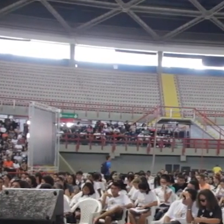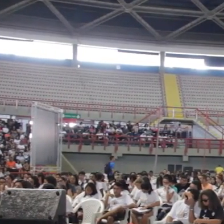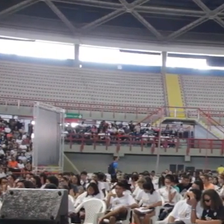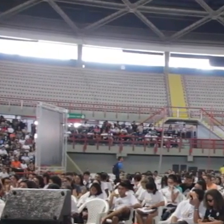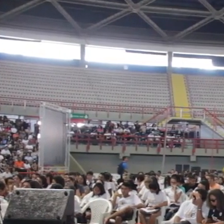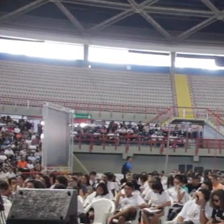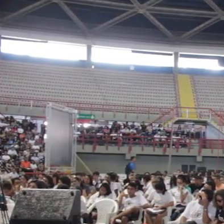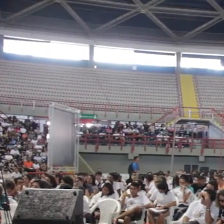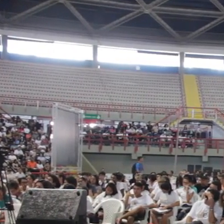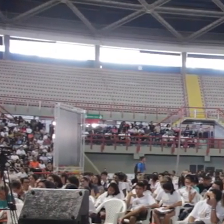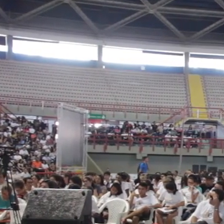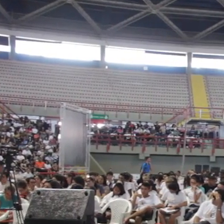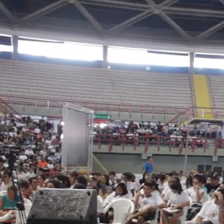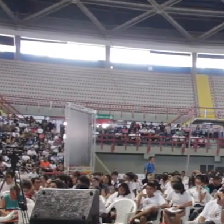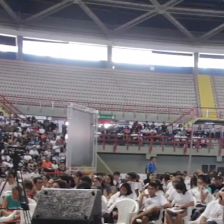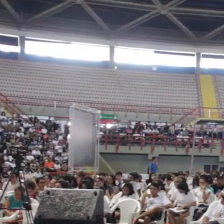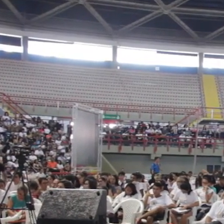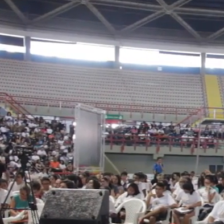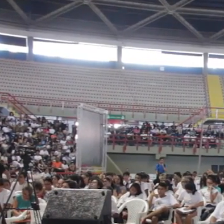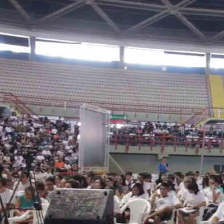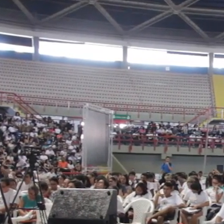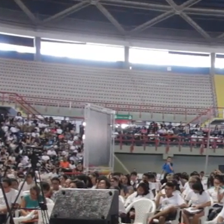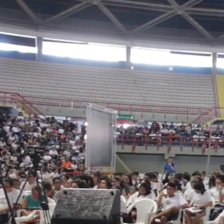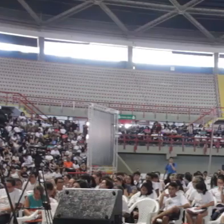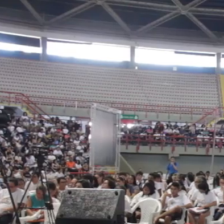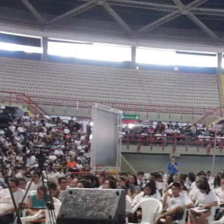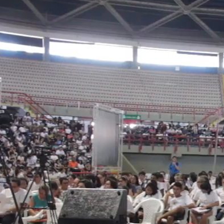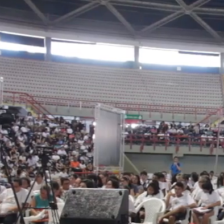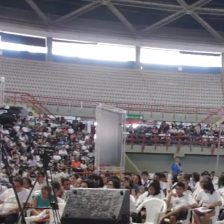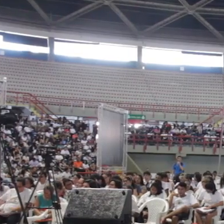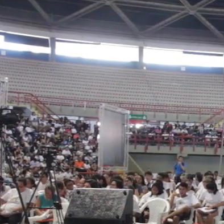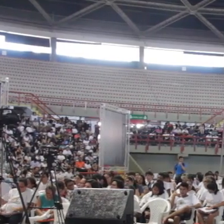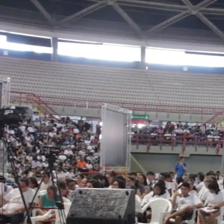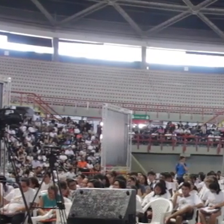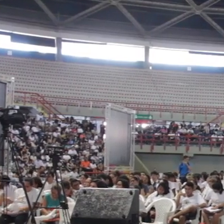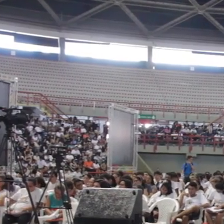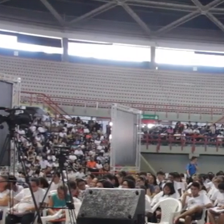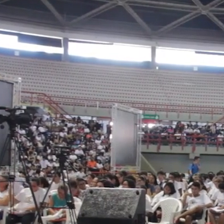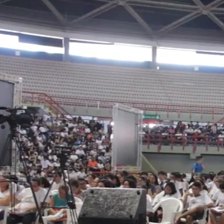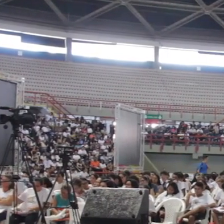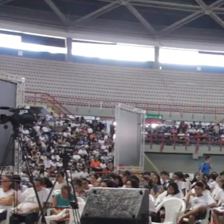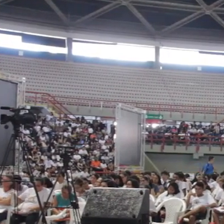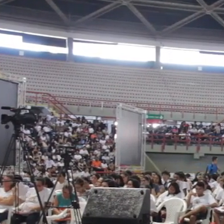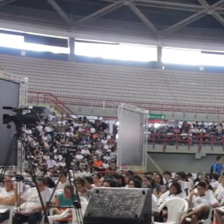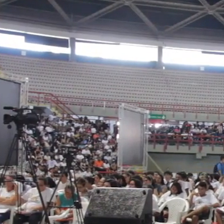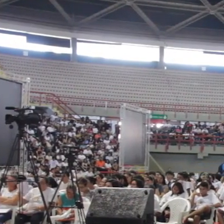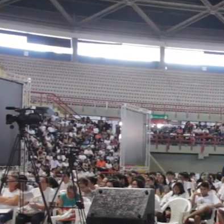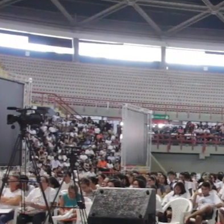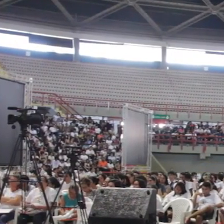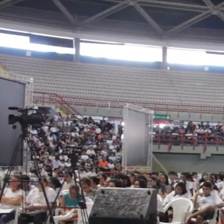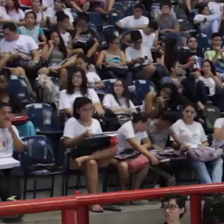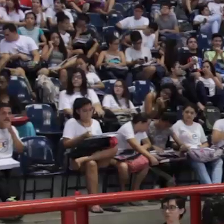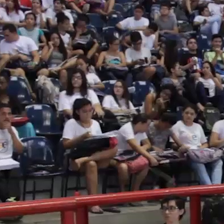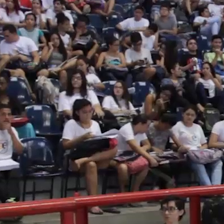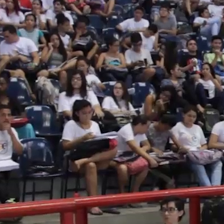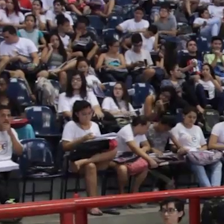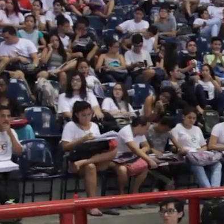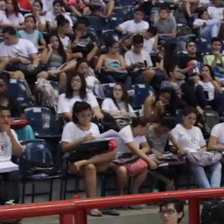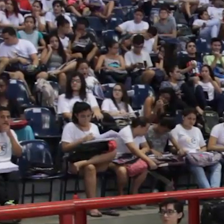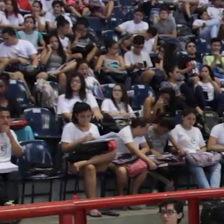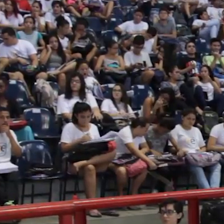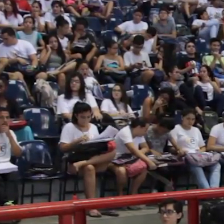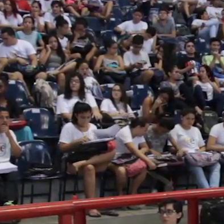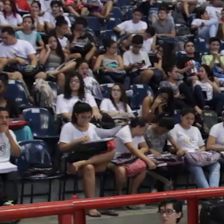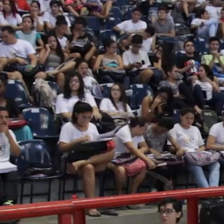um problema dentro da virtude, para depois resolver esse problema. Então o colega me perguntou, metodologia para